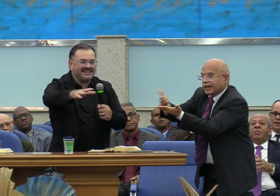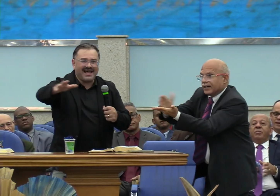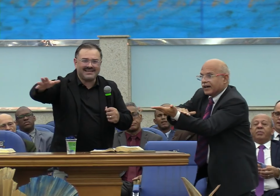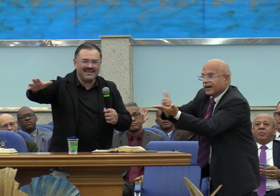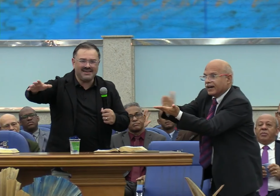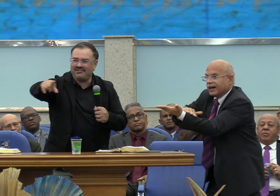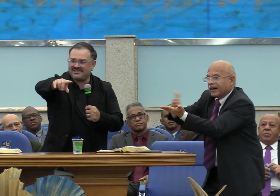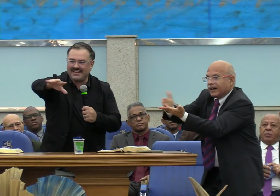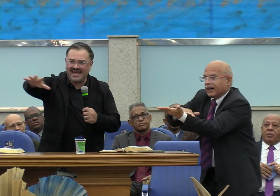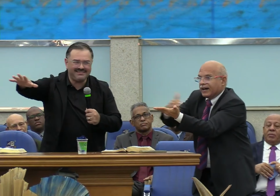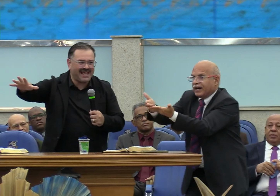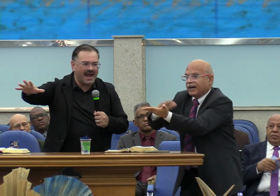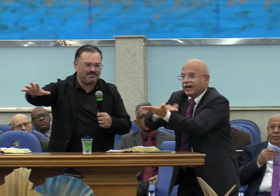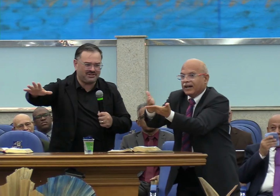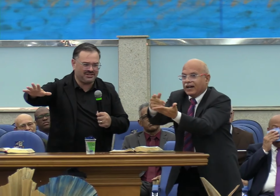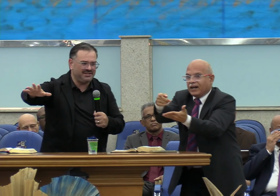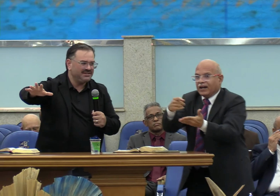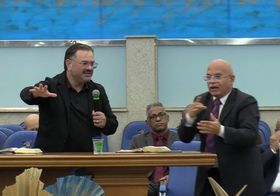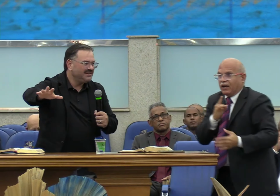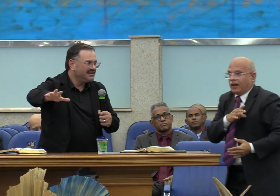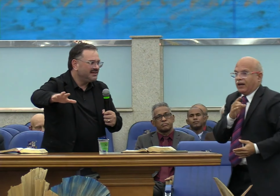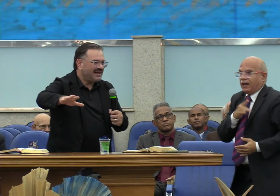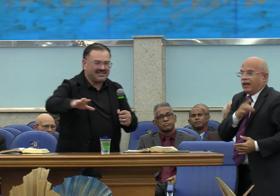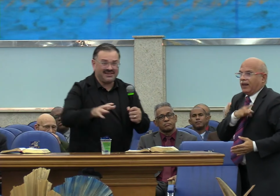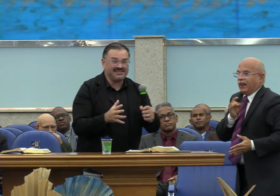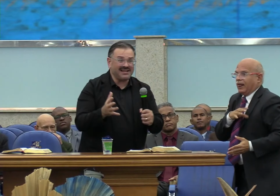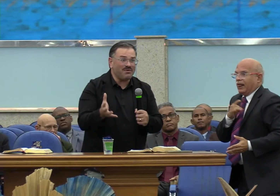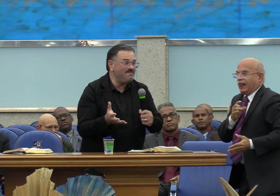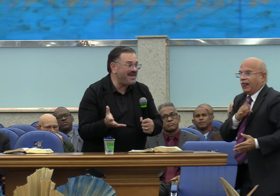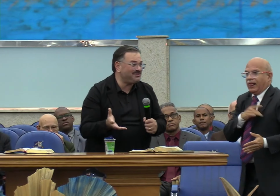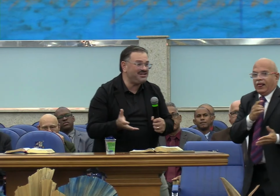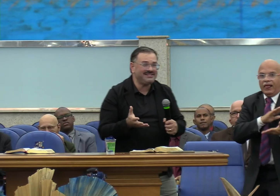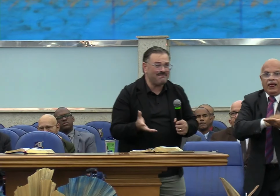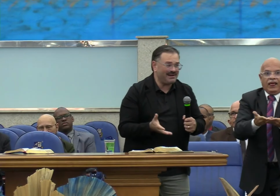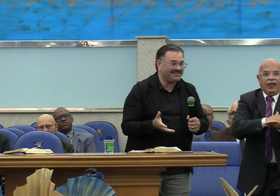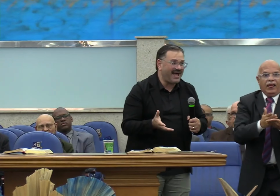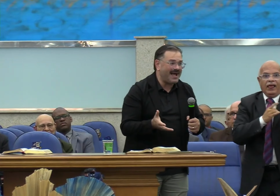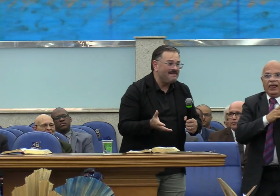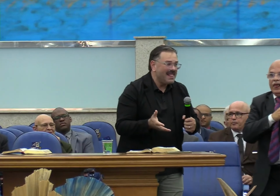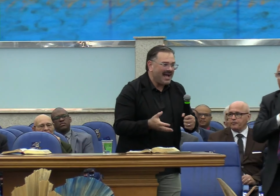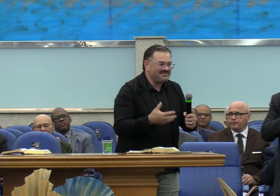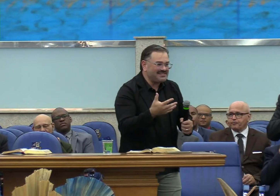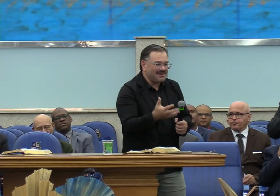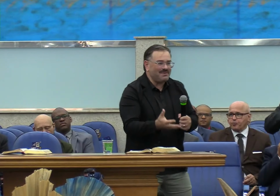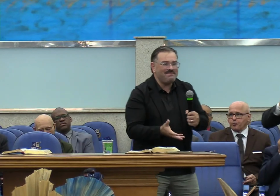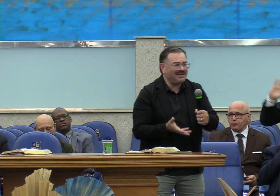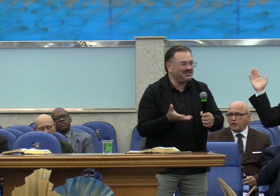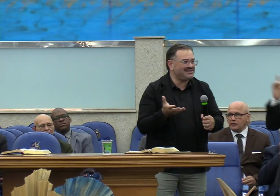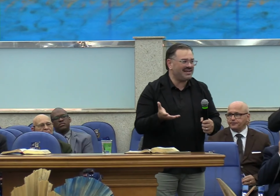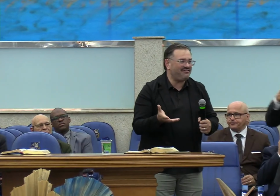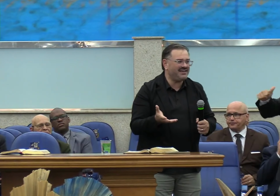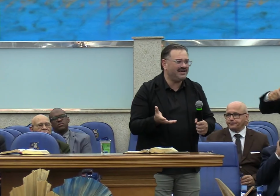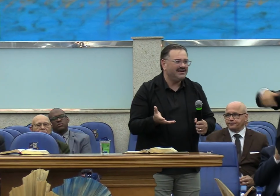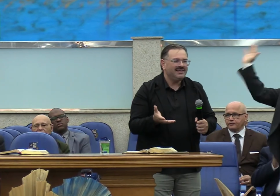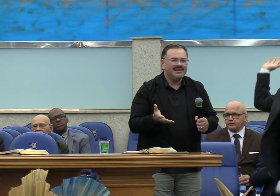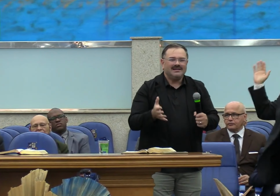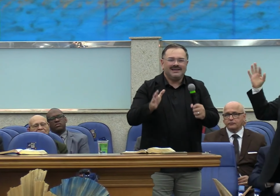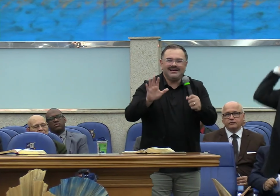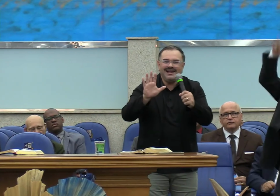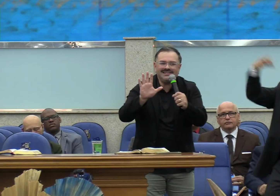Você que está aqui, você que é intérprete, às vezes está com medo de interpretar, às vezes está com medo de